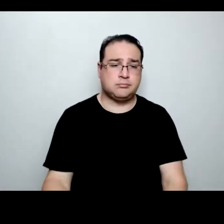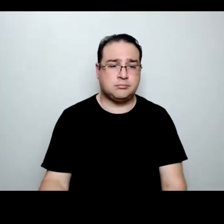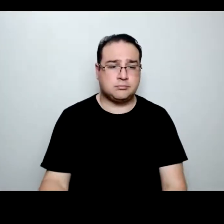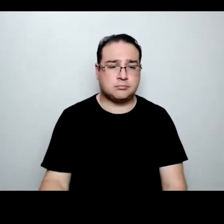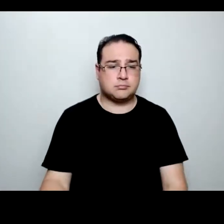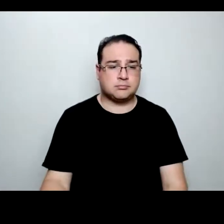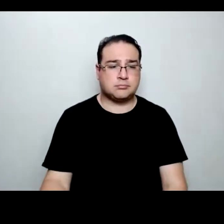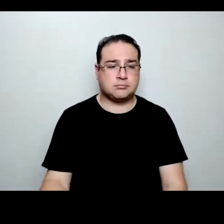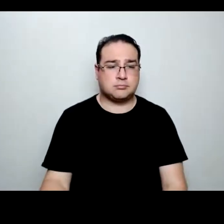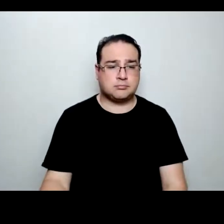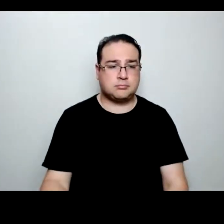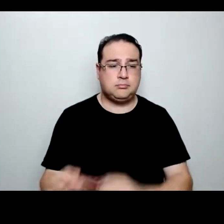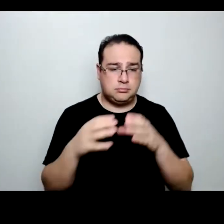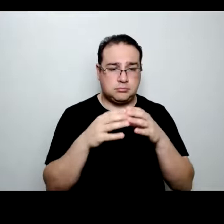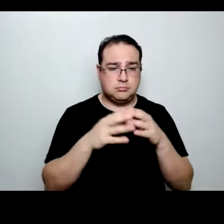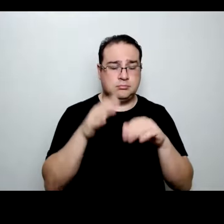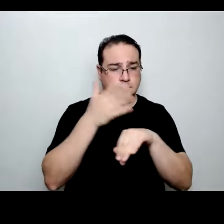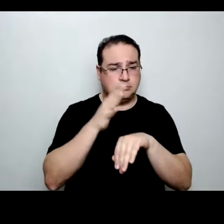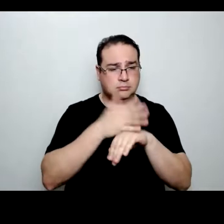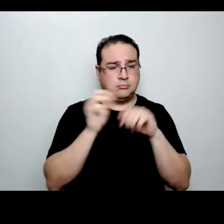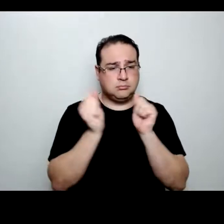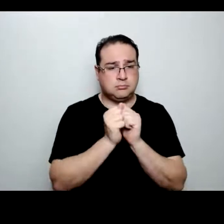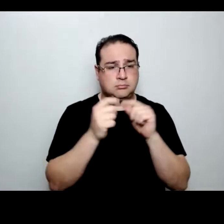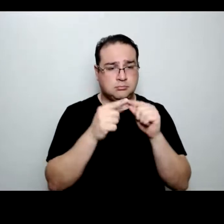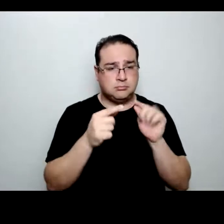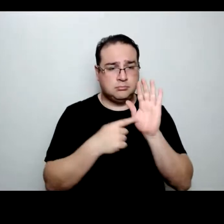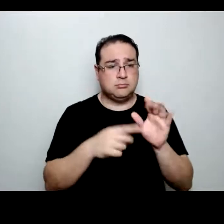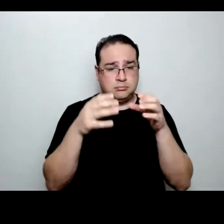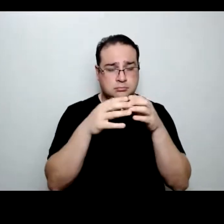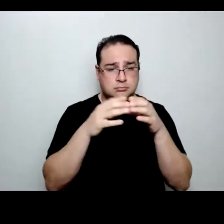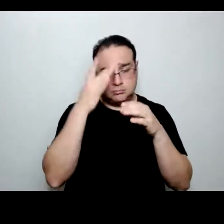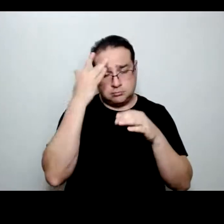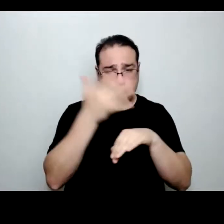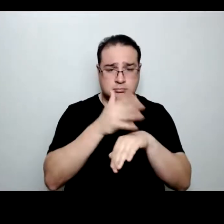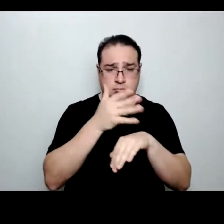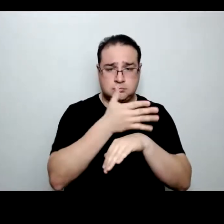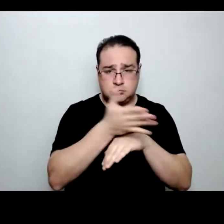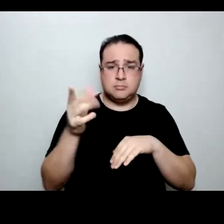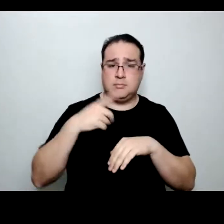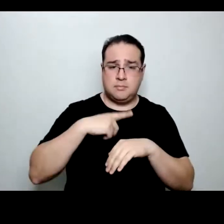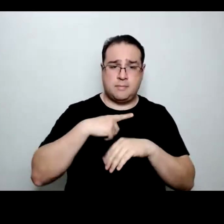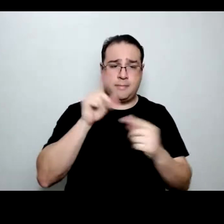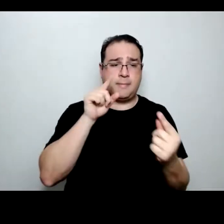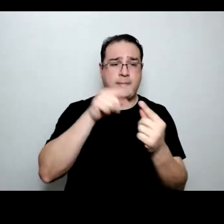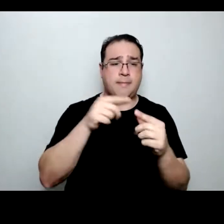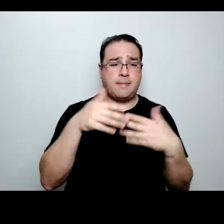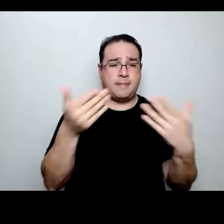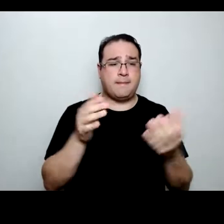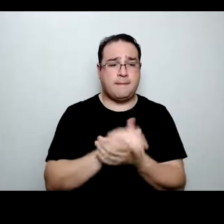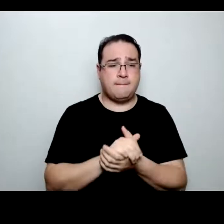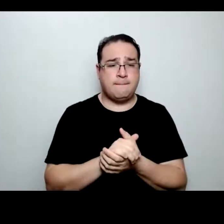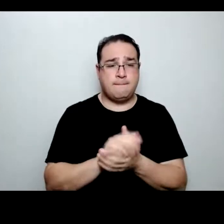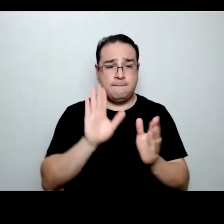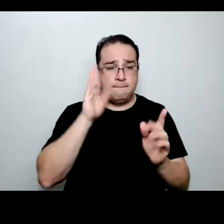sua organização, no seu treinamento do pessoal, né? E que tem como objetivo, sua